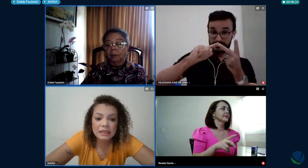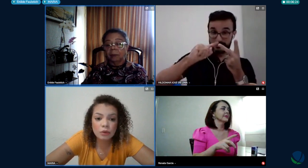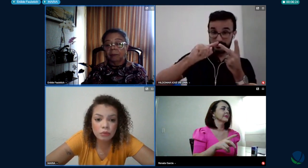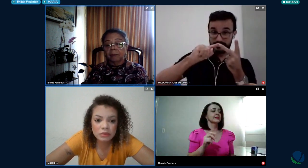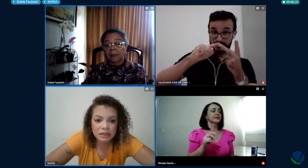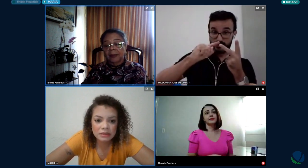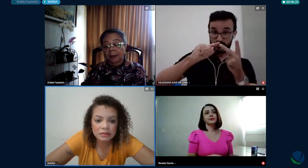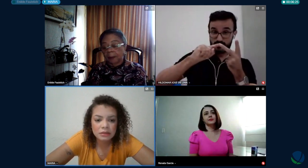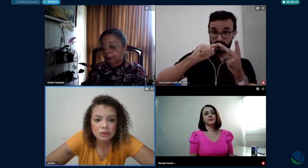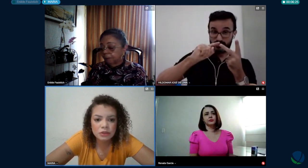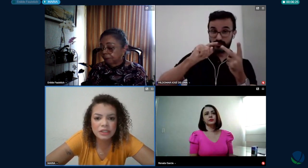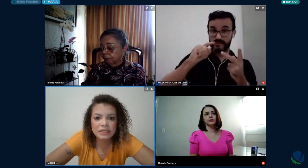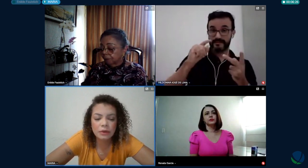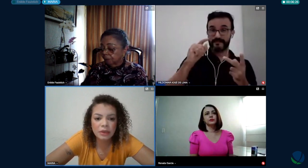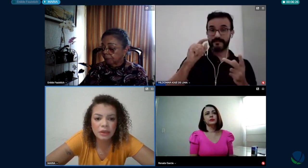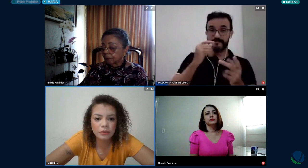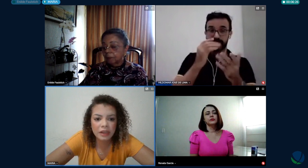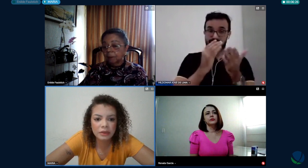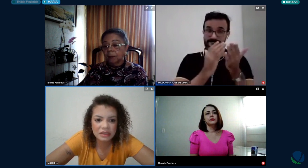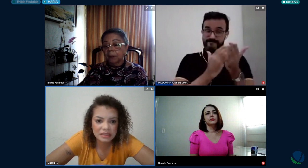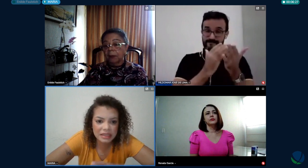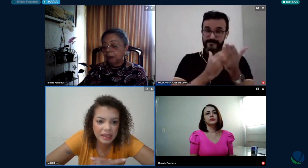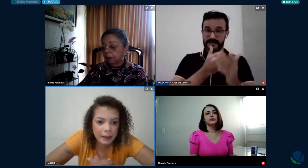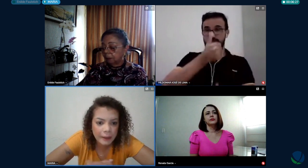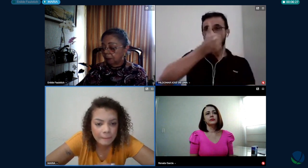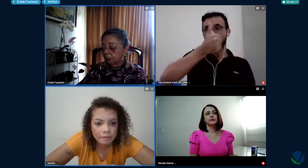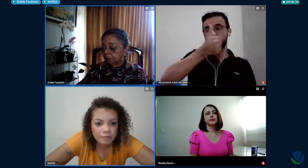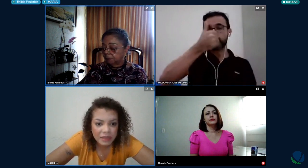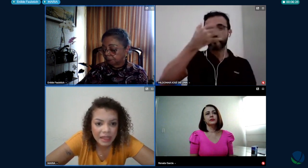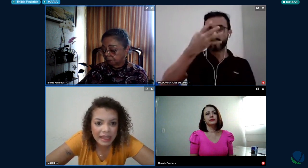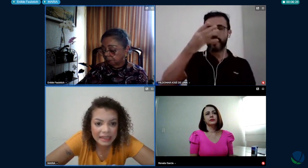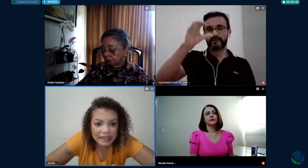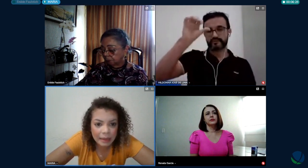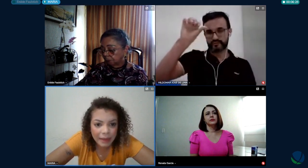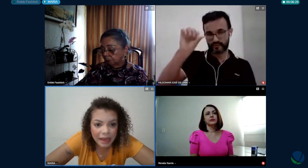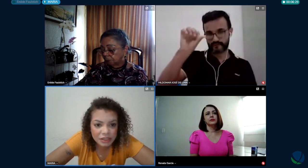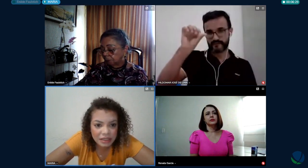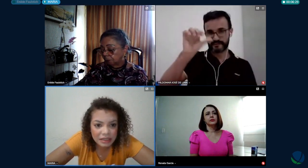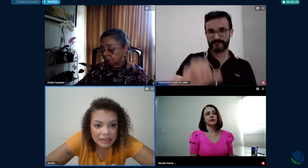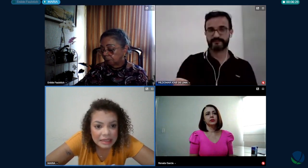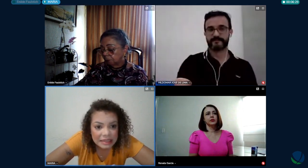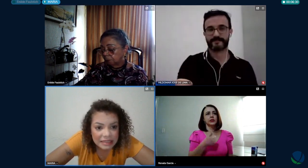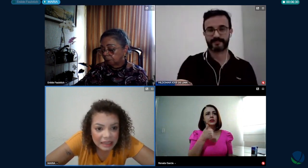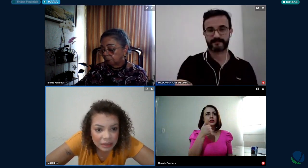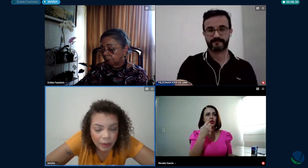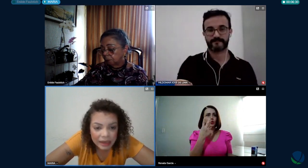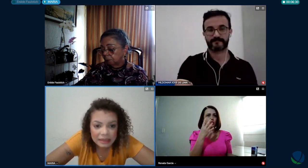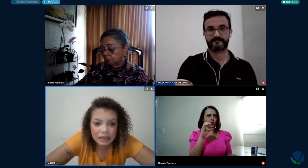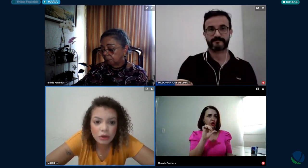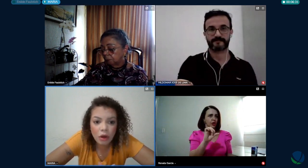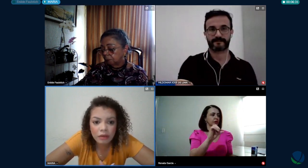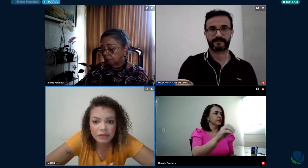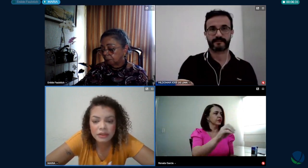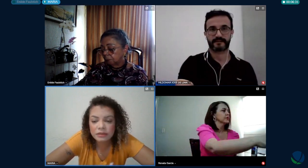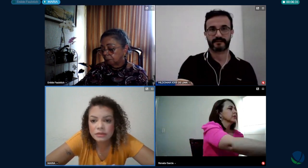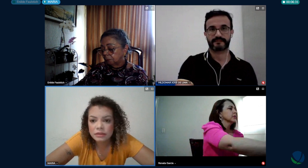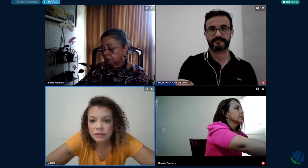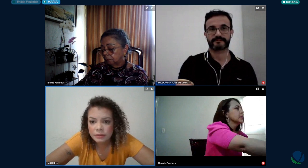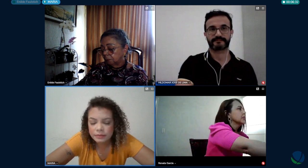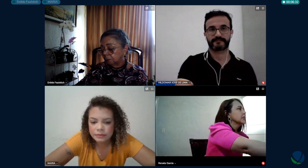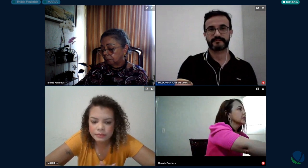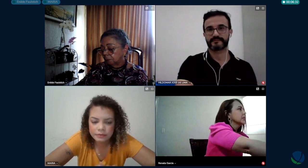E a segunda sugestão que eu venho trazer é que na página 149,